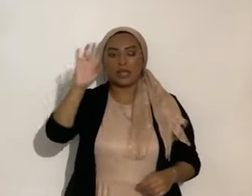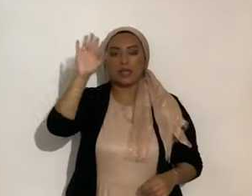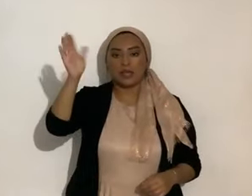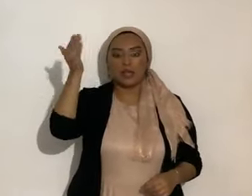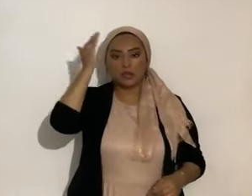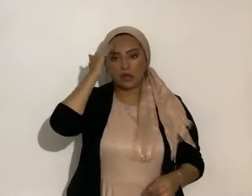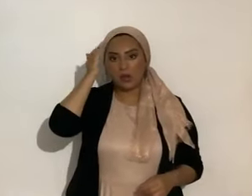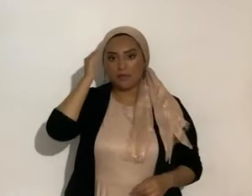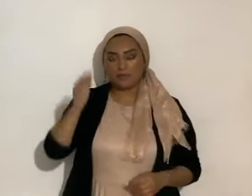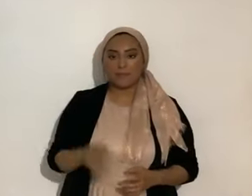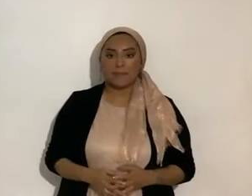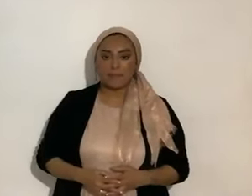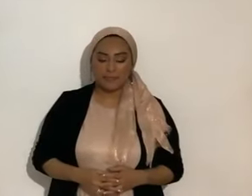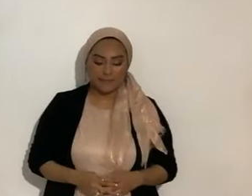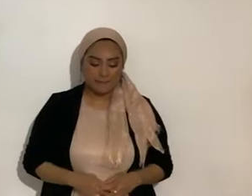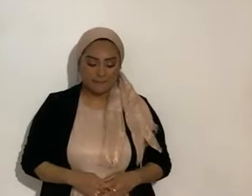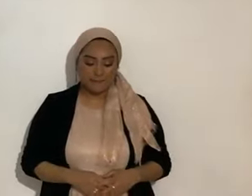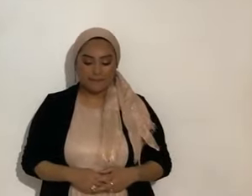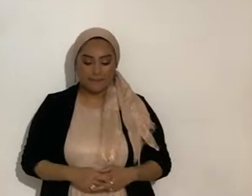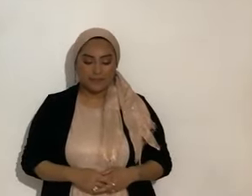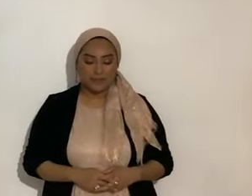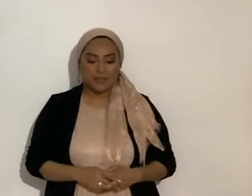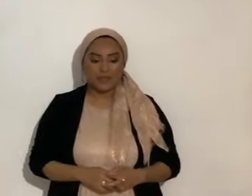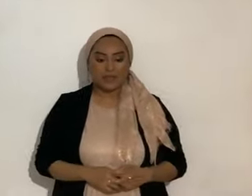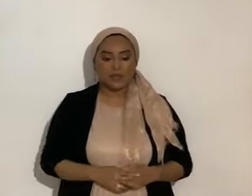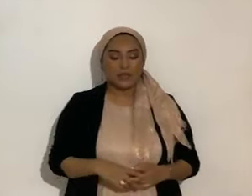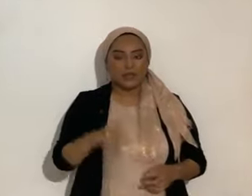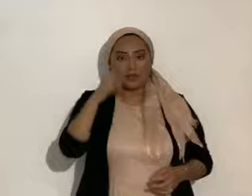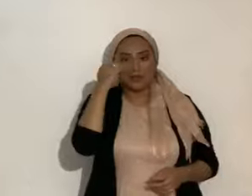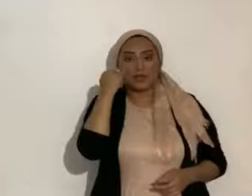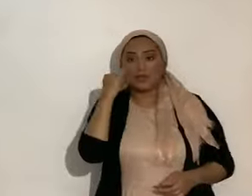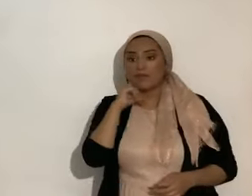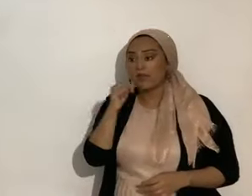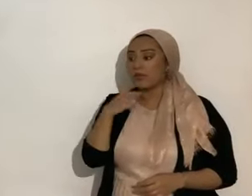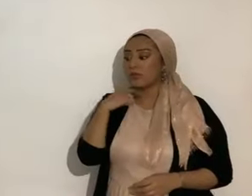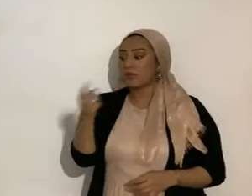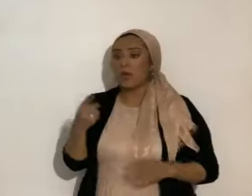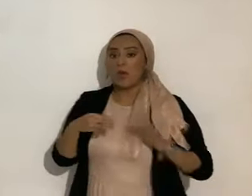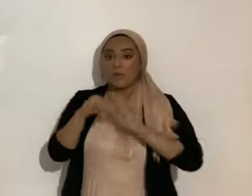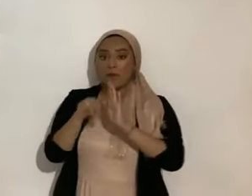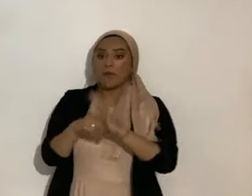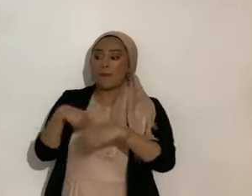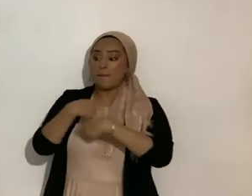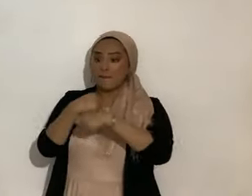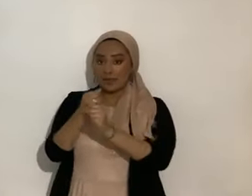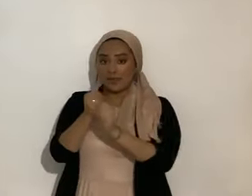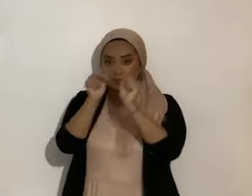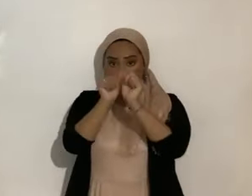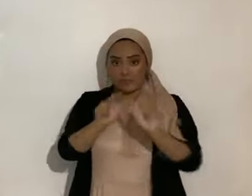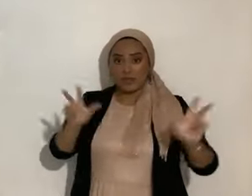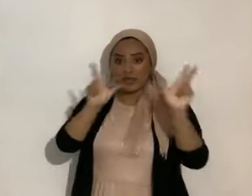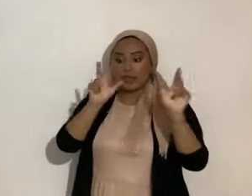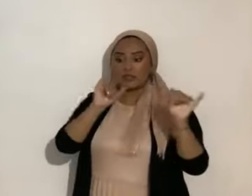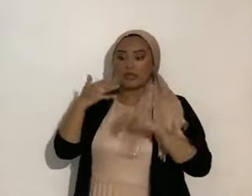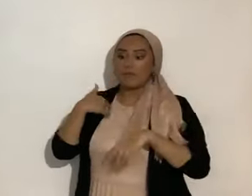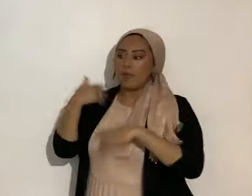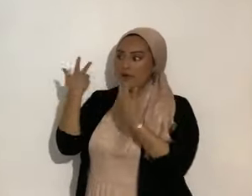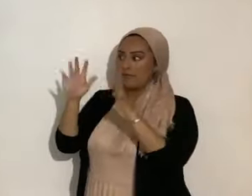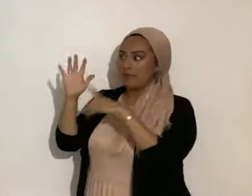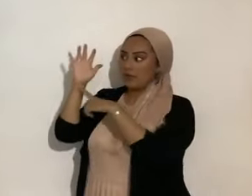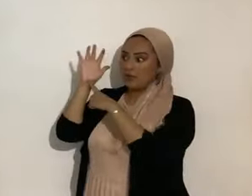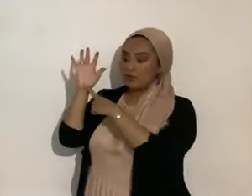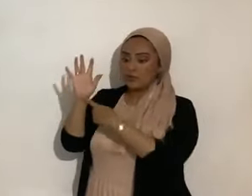bien habitan en Yahshua Mashiach. Porque si no lo hubiera dicho a Moisés, haz la menorá conforme al modelo que te fue